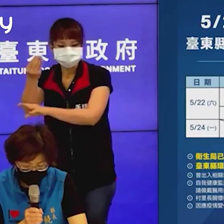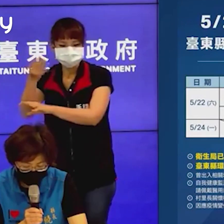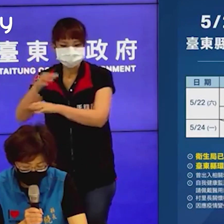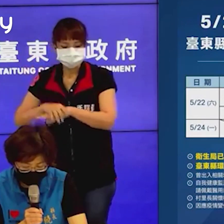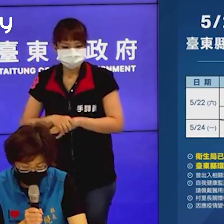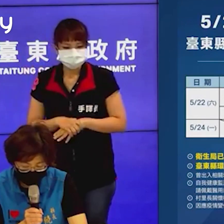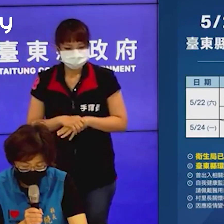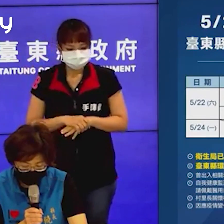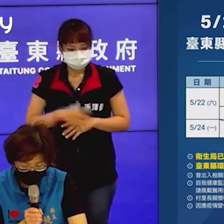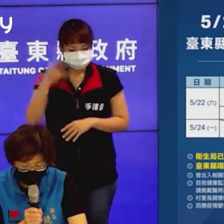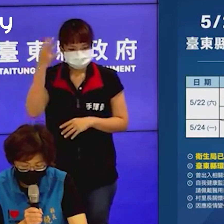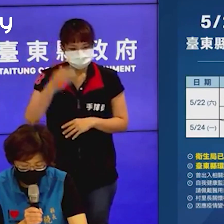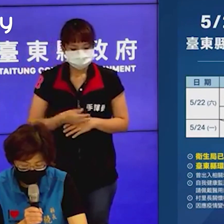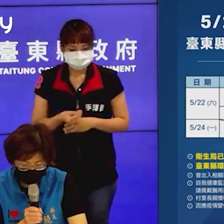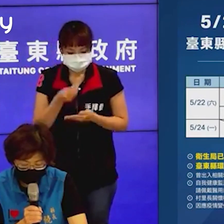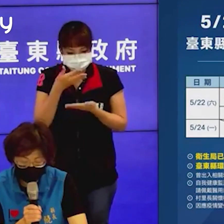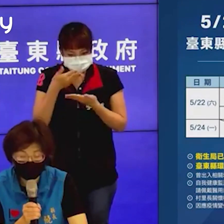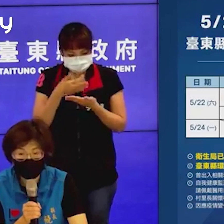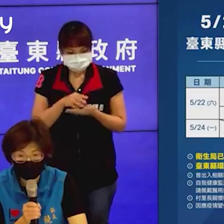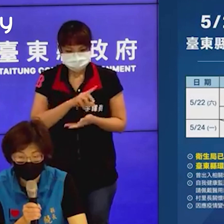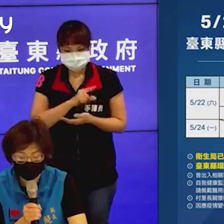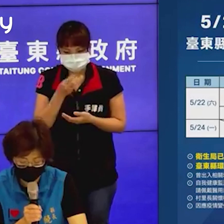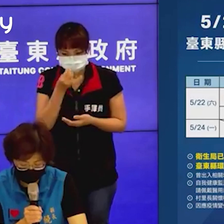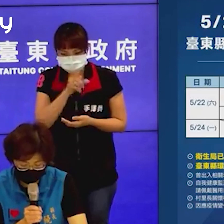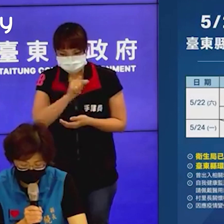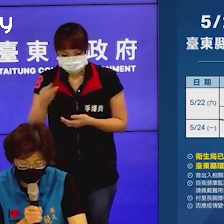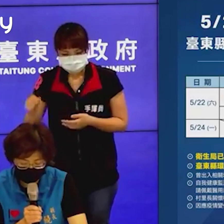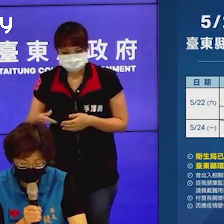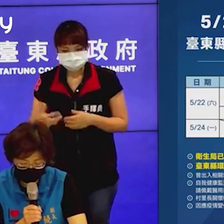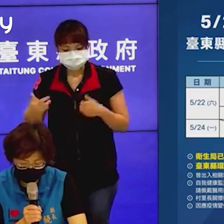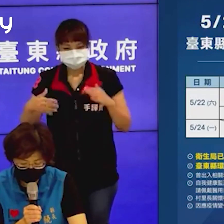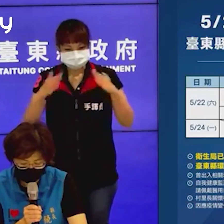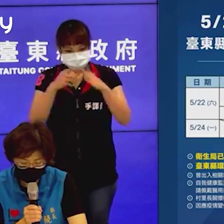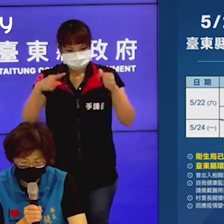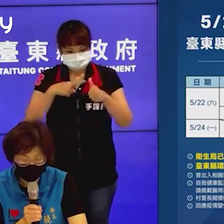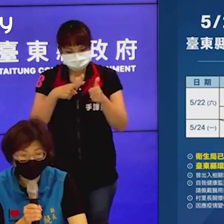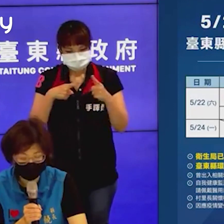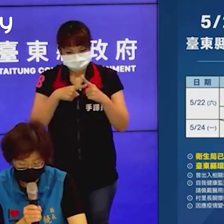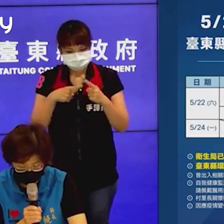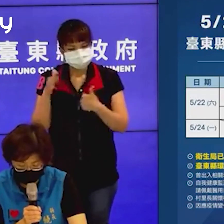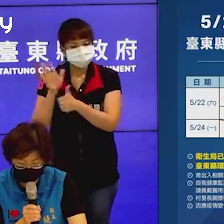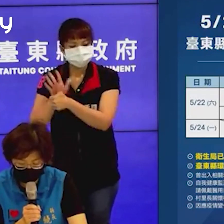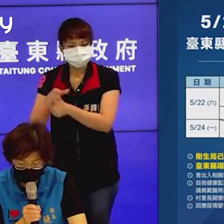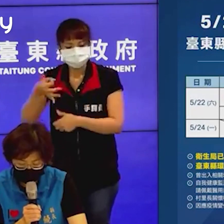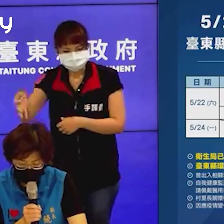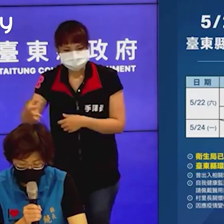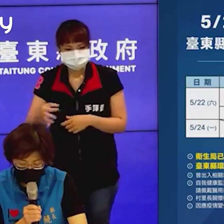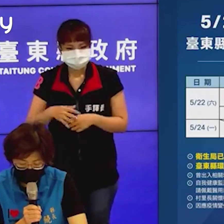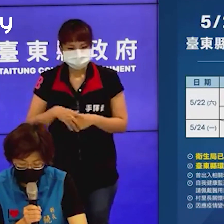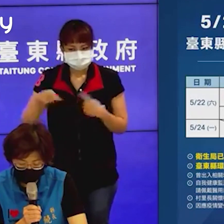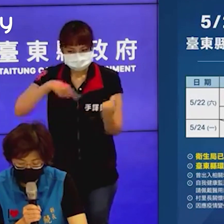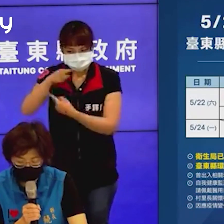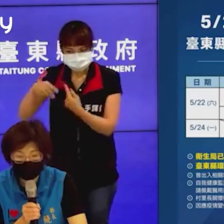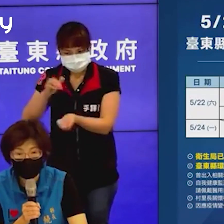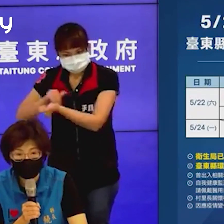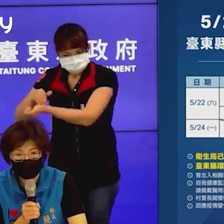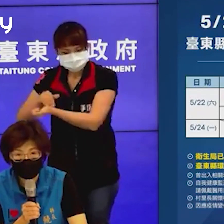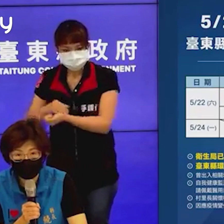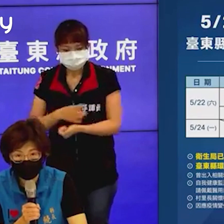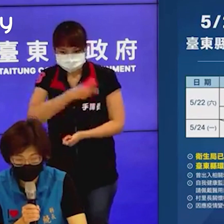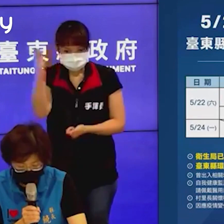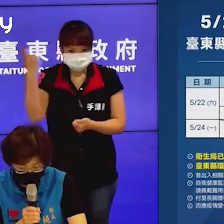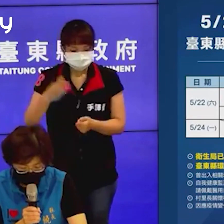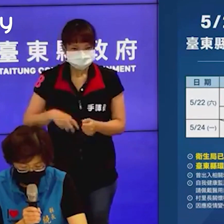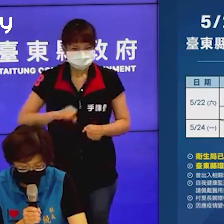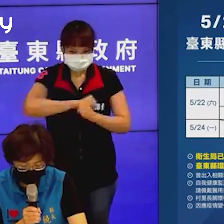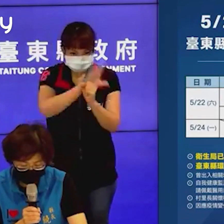三餐由家人代为购买。24号发烧，转诊后确认，此案匡列两人